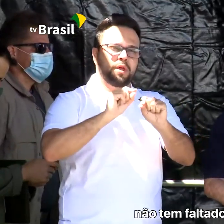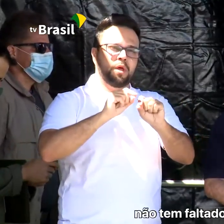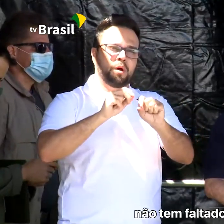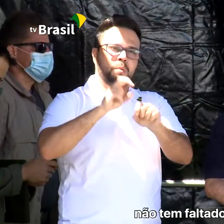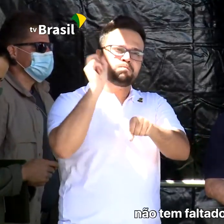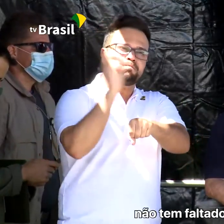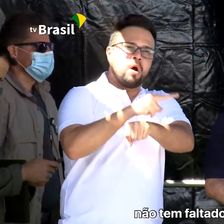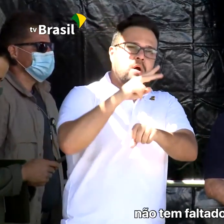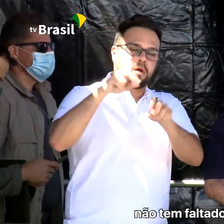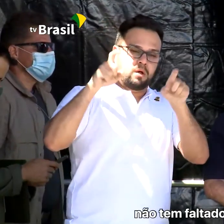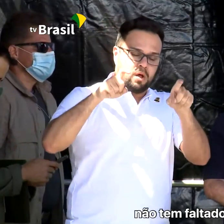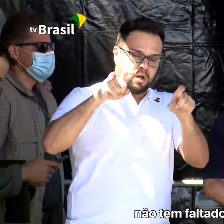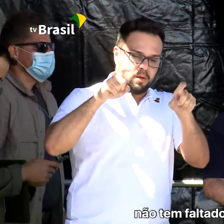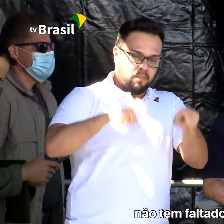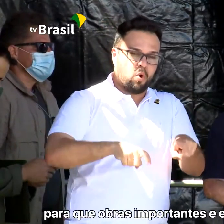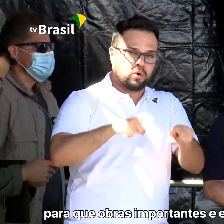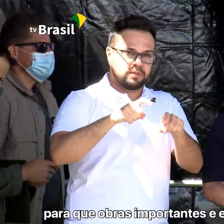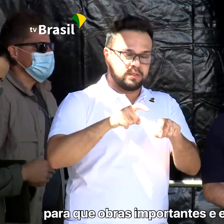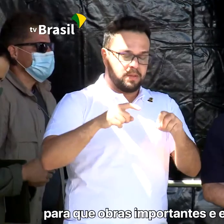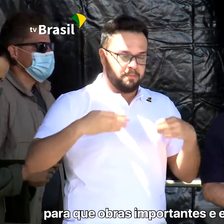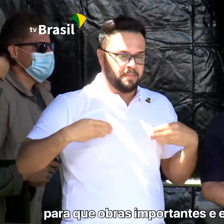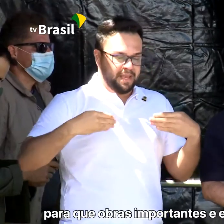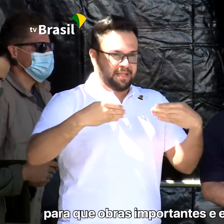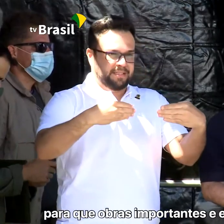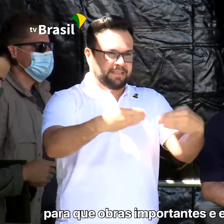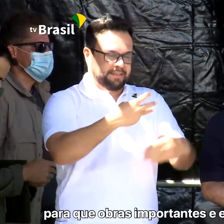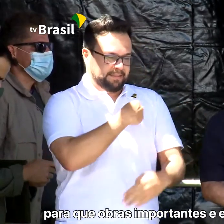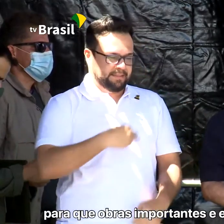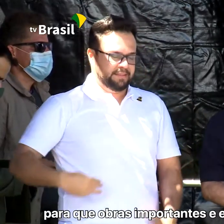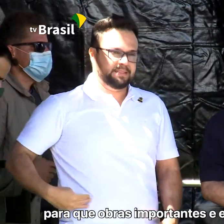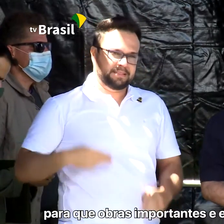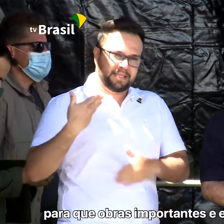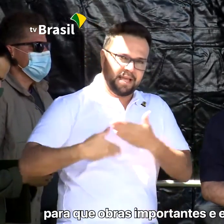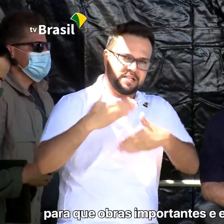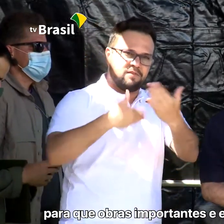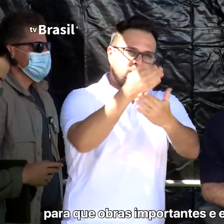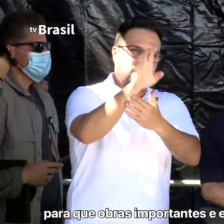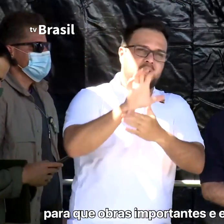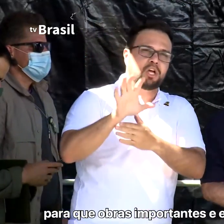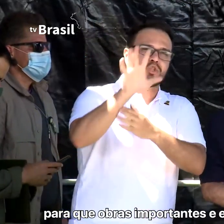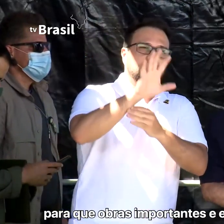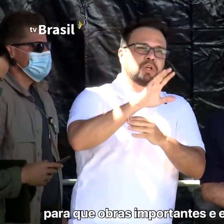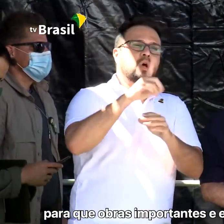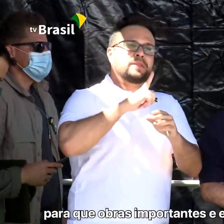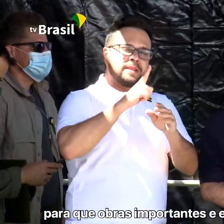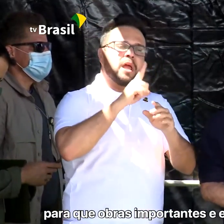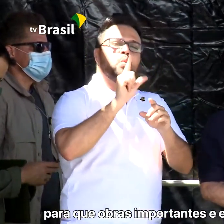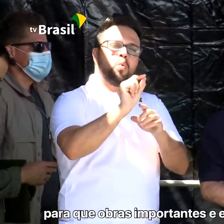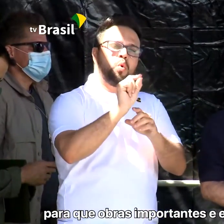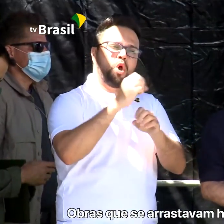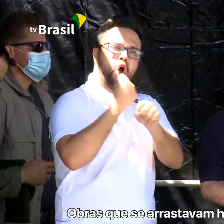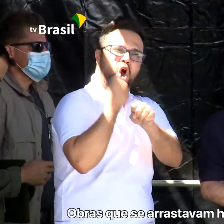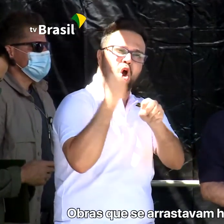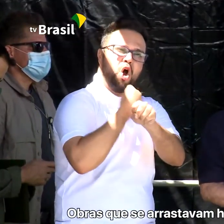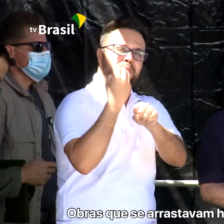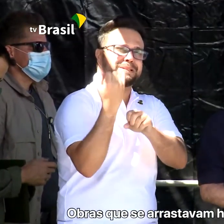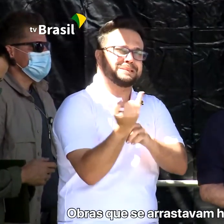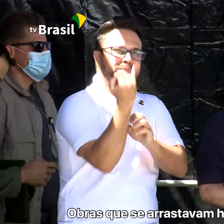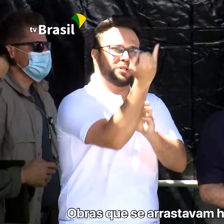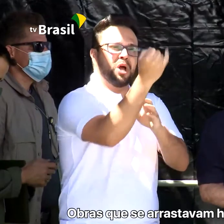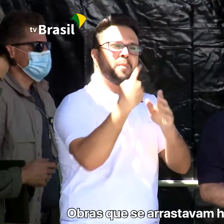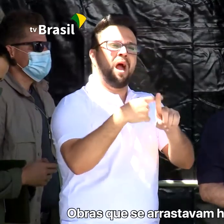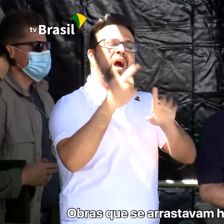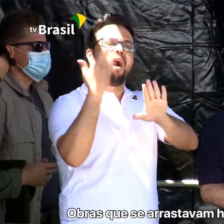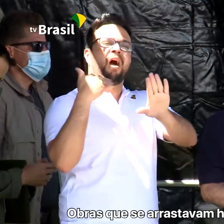tem faltado recursos para que obras importantes e estruturantes saiam do papel. Obras que se